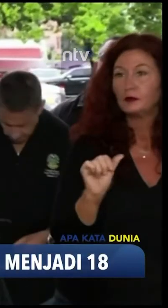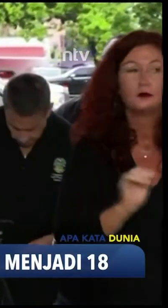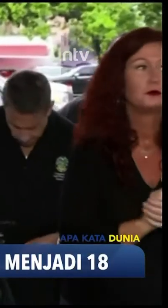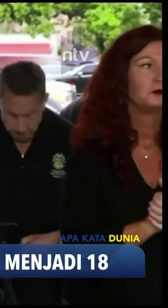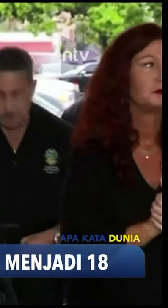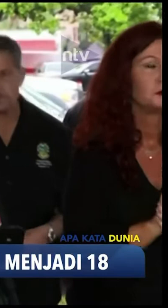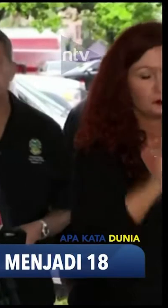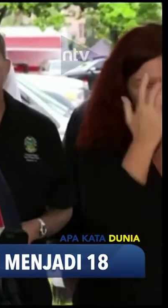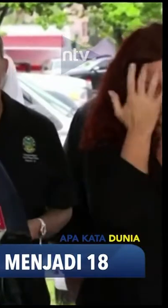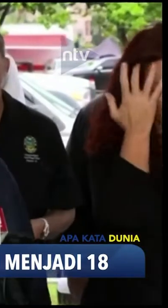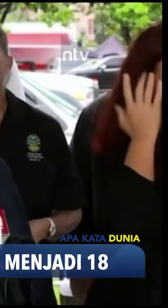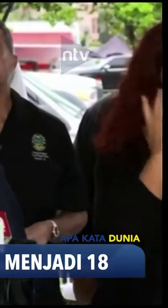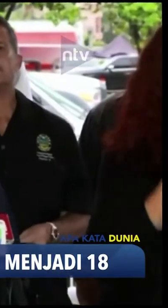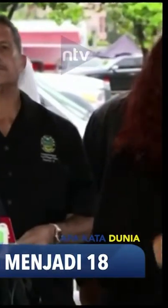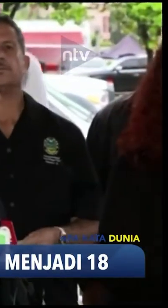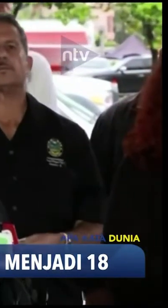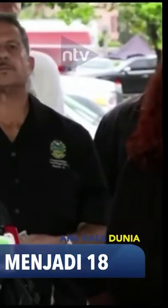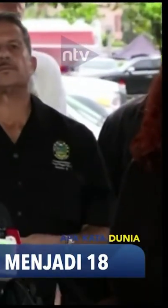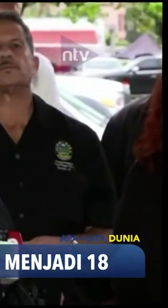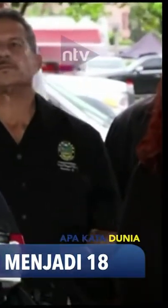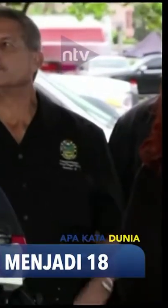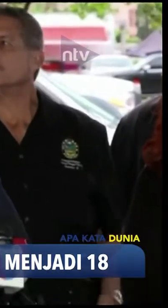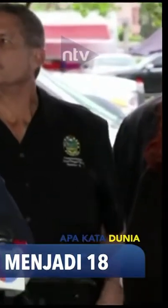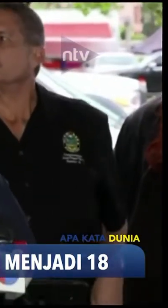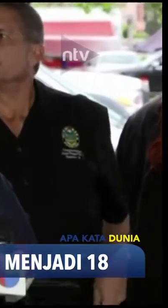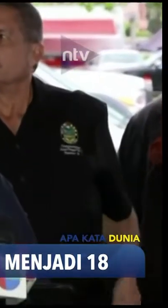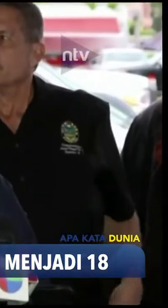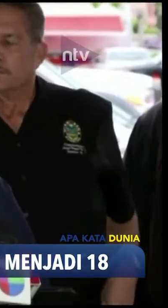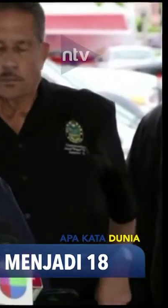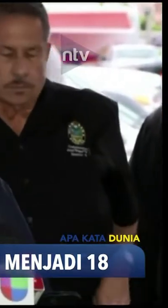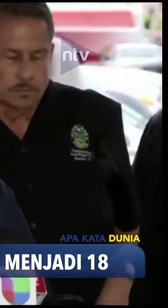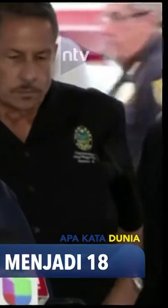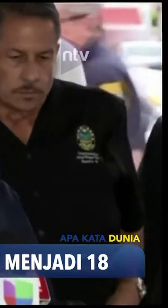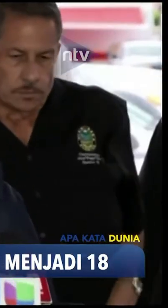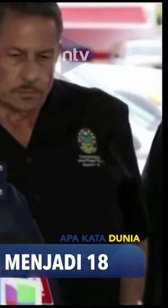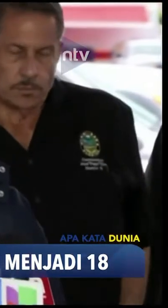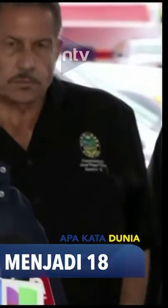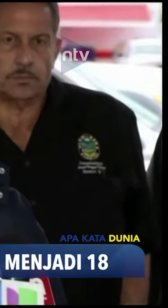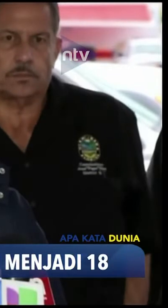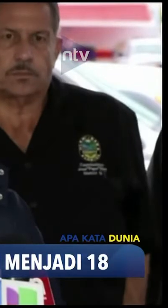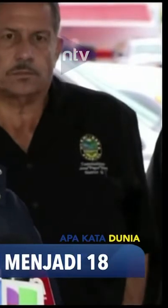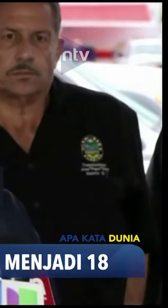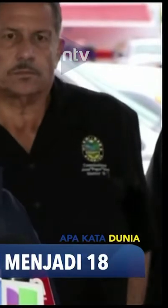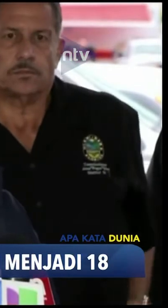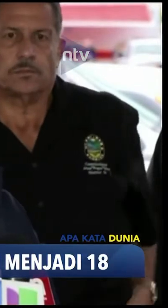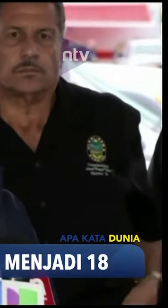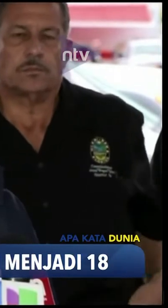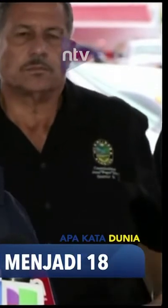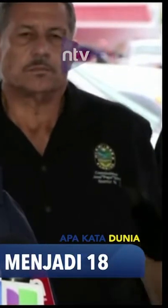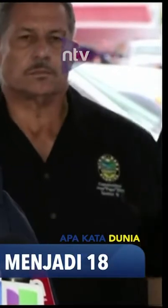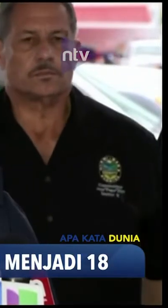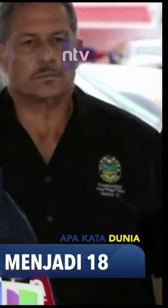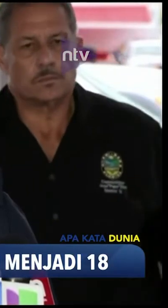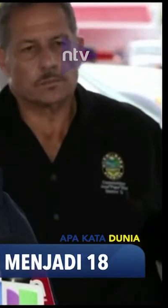Tidak ada korban yang ditarik hidup-hidup dari gundukan beton yang dihancurkan, serpihan kayu dan logam sejak dini hari dalam musibah di kota